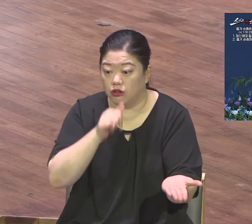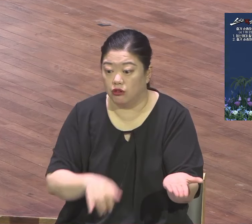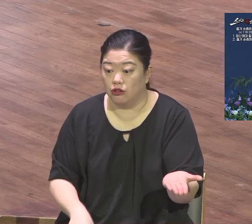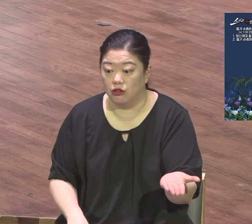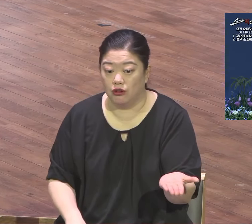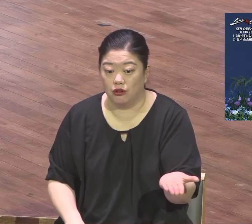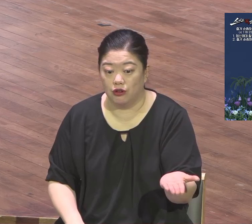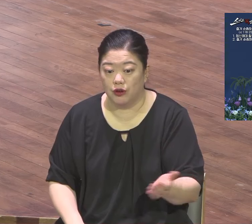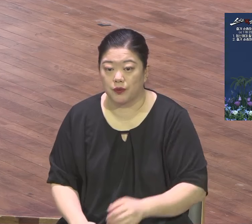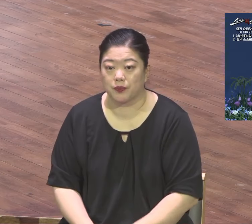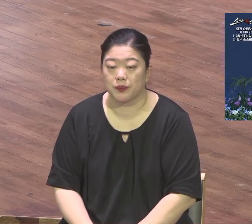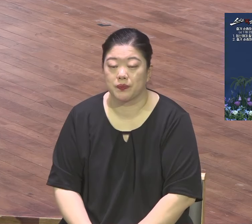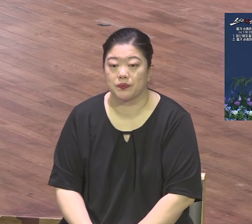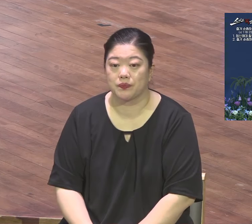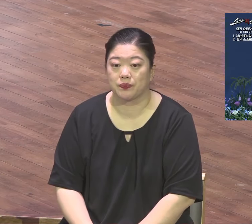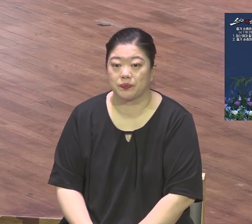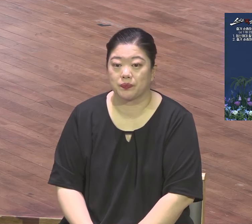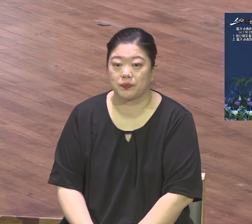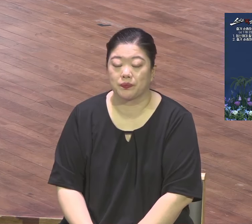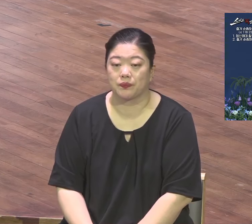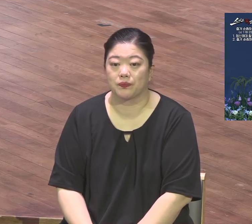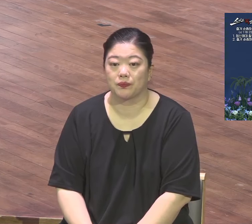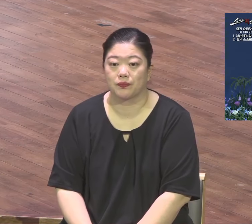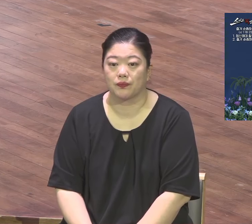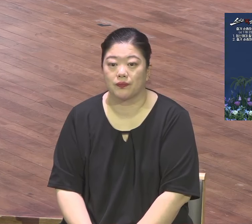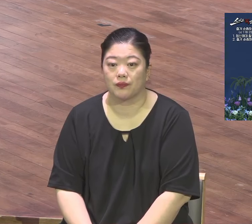제가 이 박계단 가서